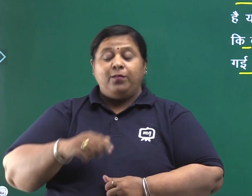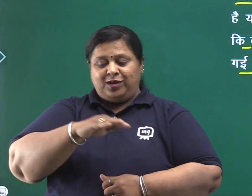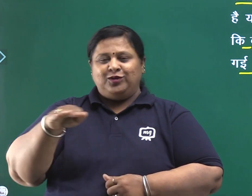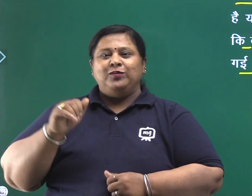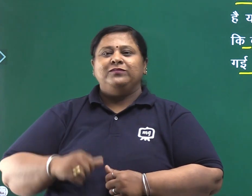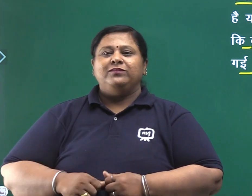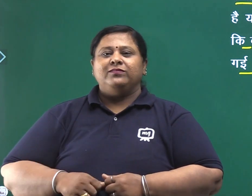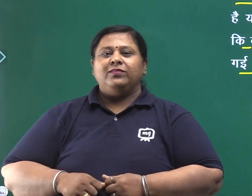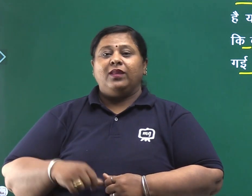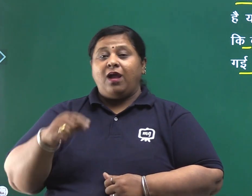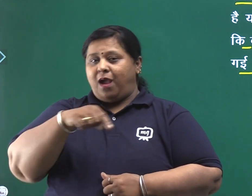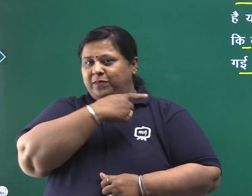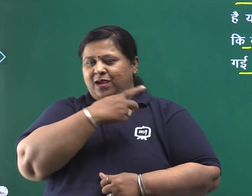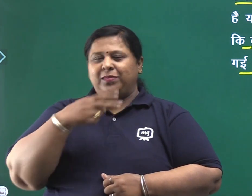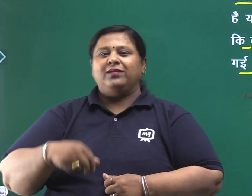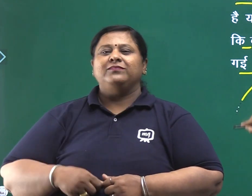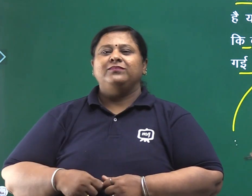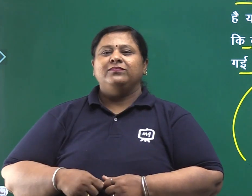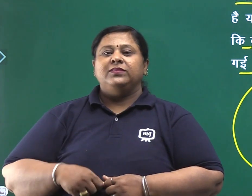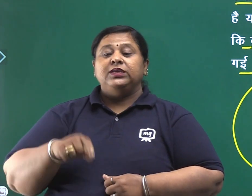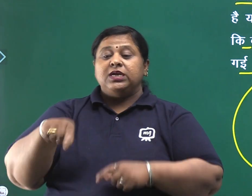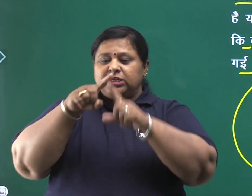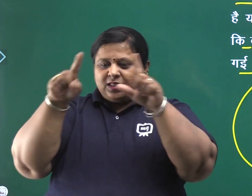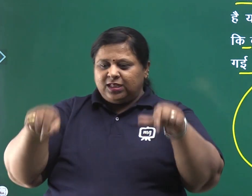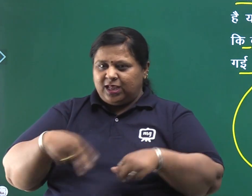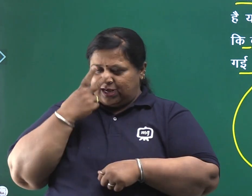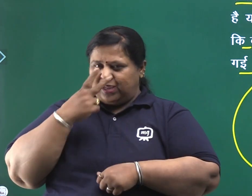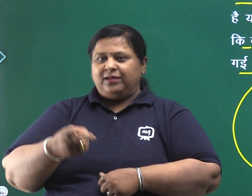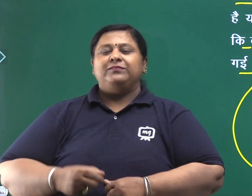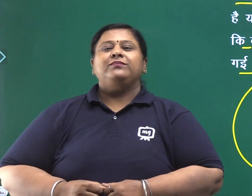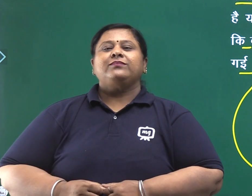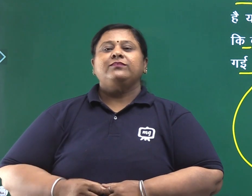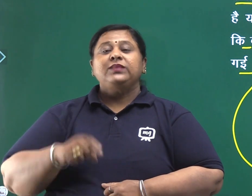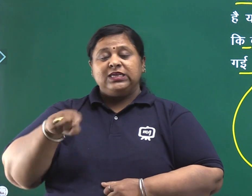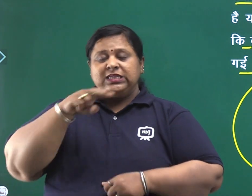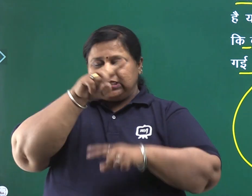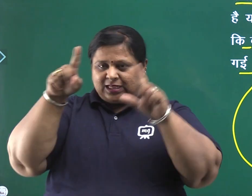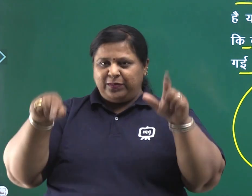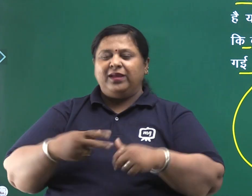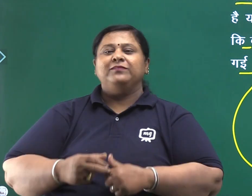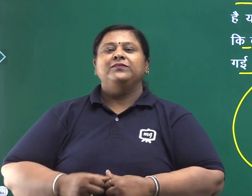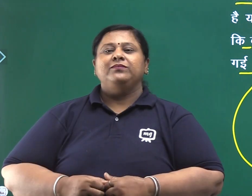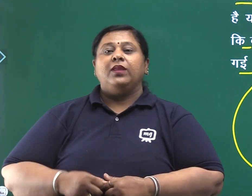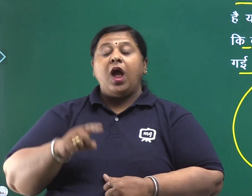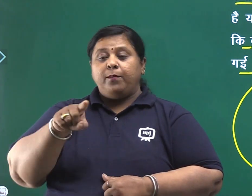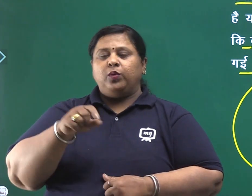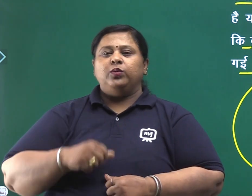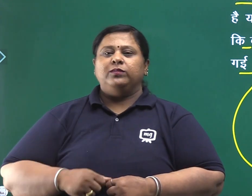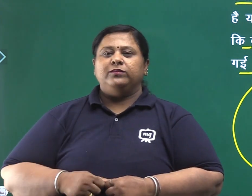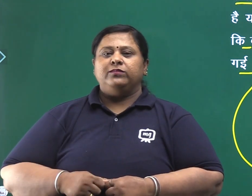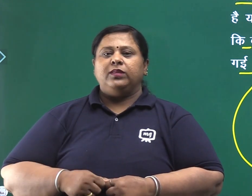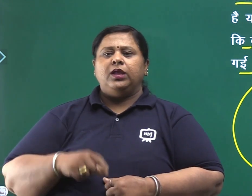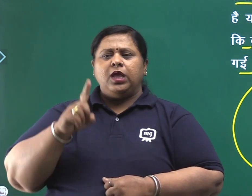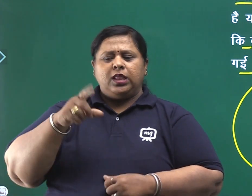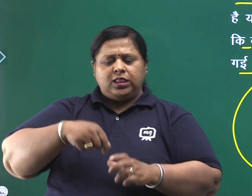बच्चों, आप यहाँ पर यह चित्र देख रहे हैं। इस चित्र में आपको